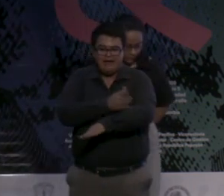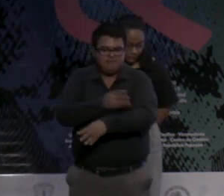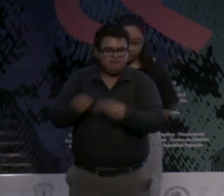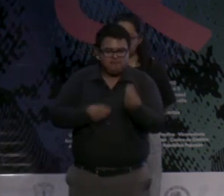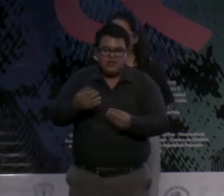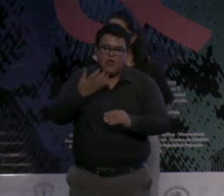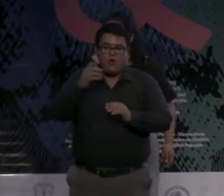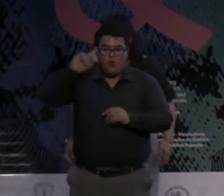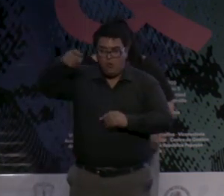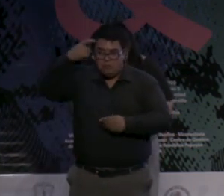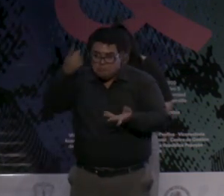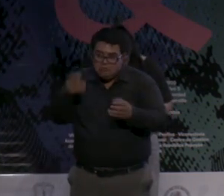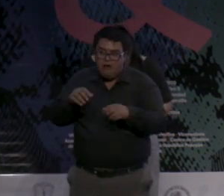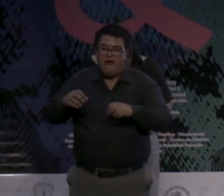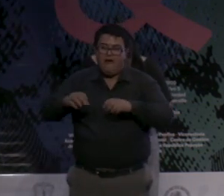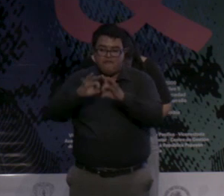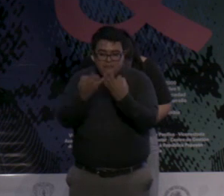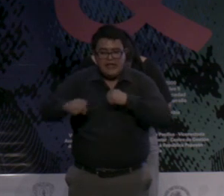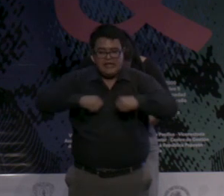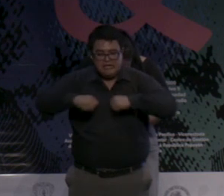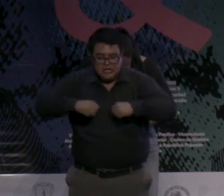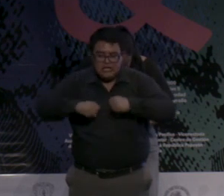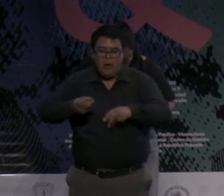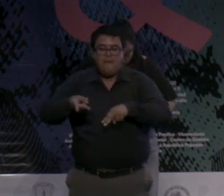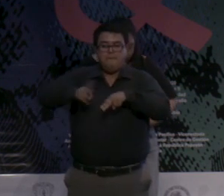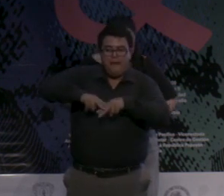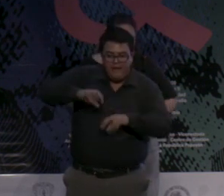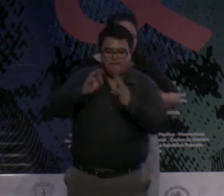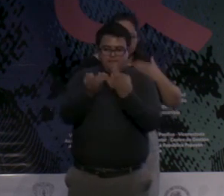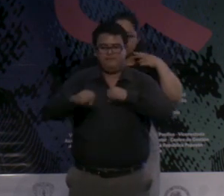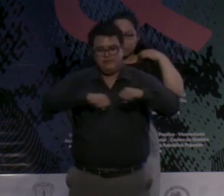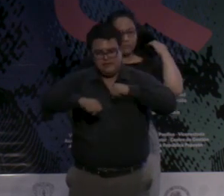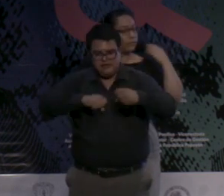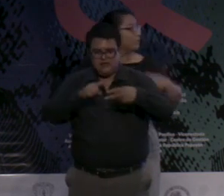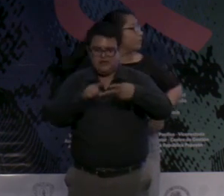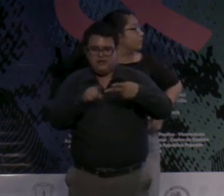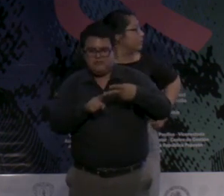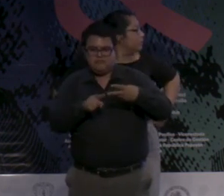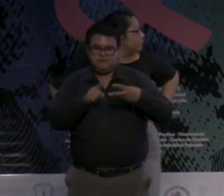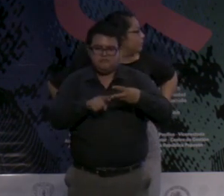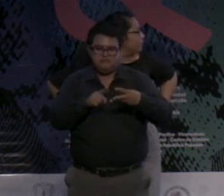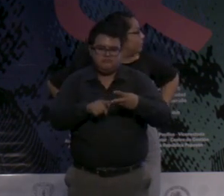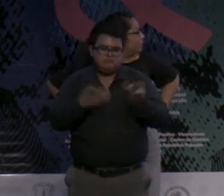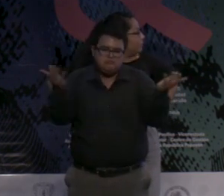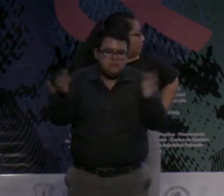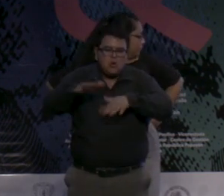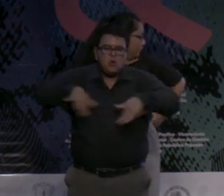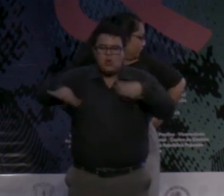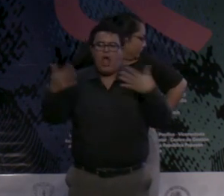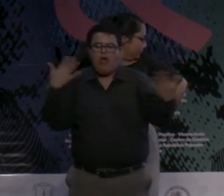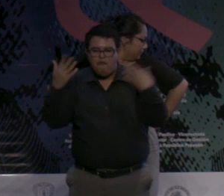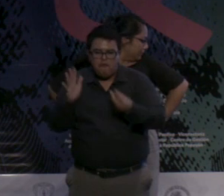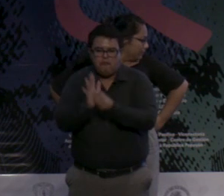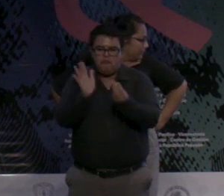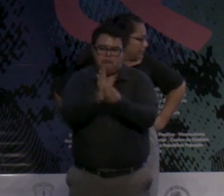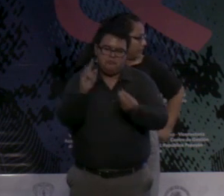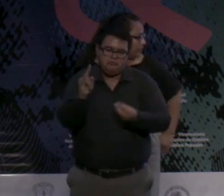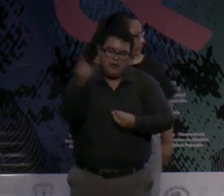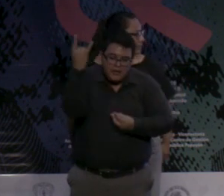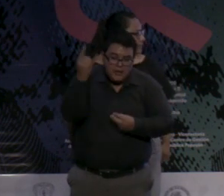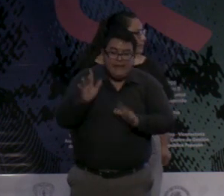asignadas por el gobierno, Familias en Acción, Más Familias en Acción, o provenir de algún lugar de desgracia. Pero